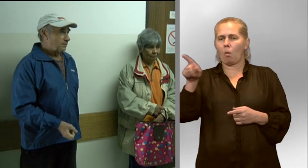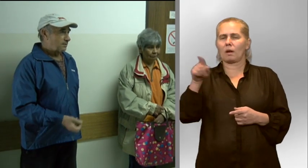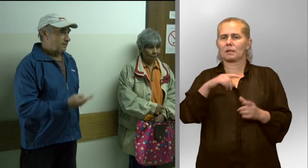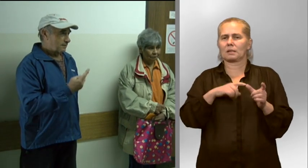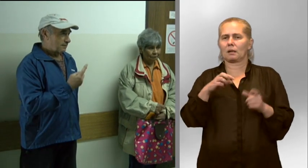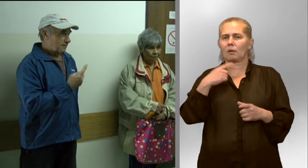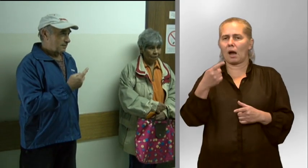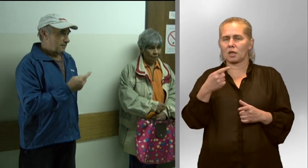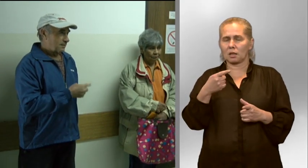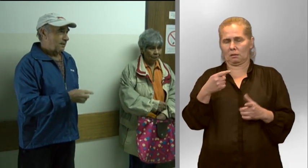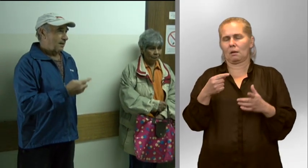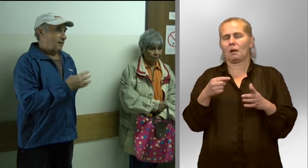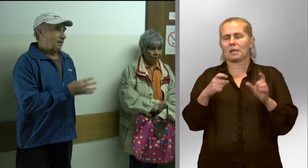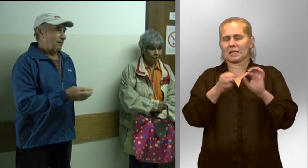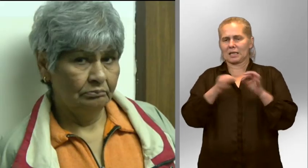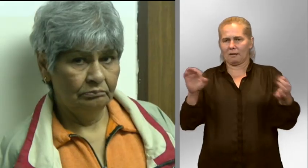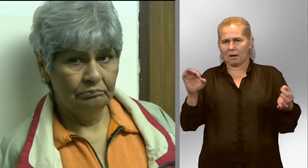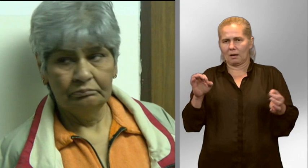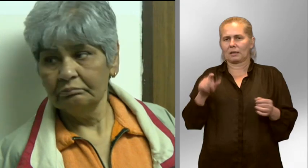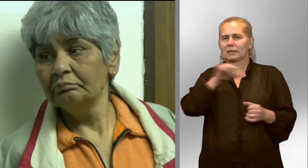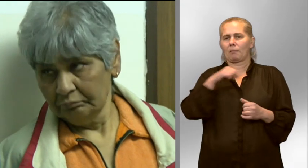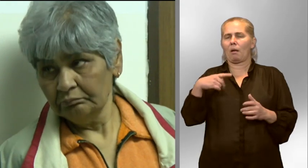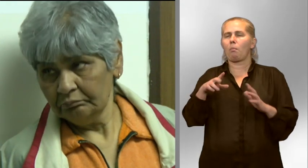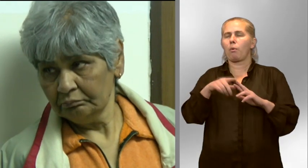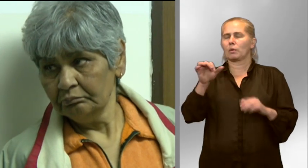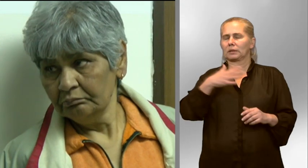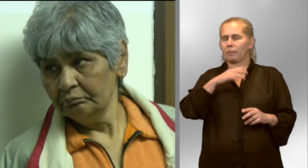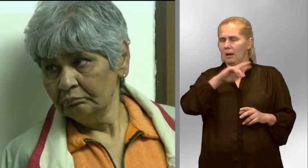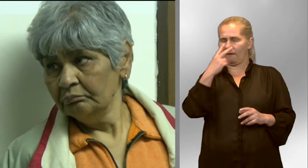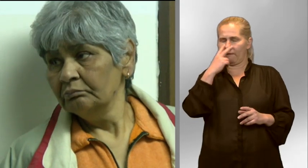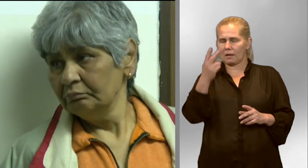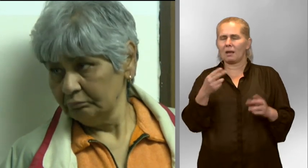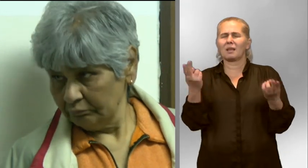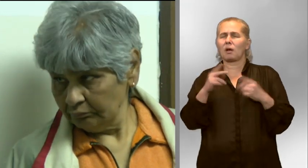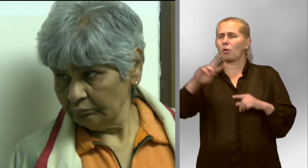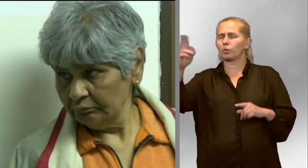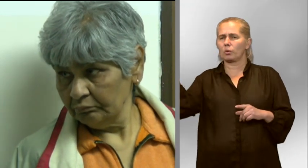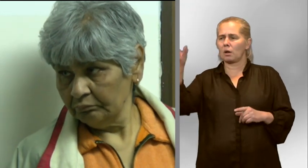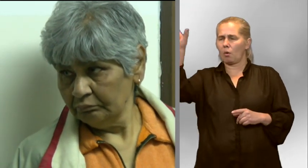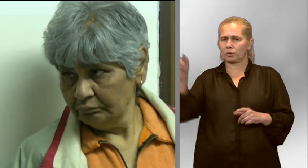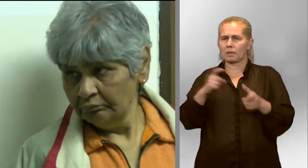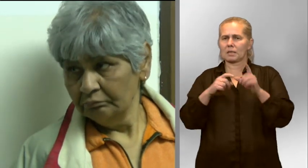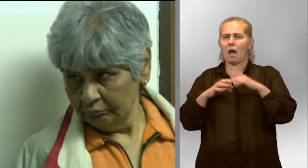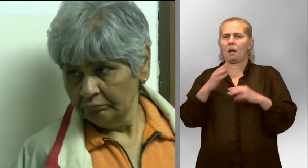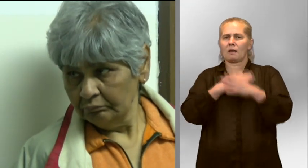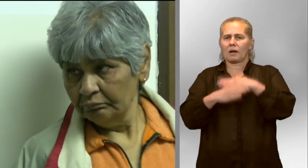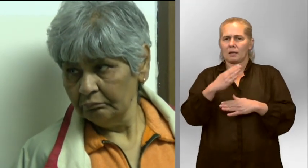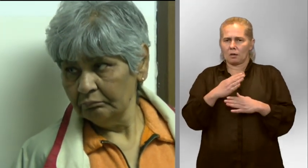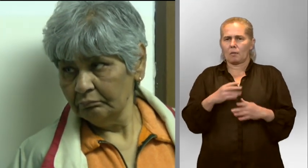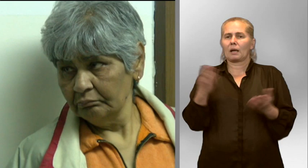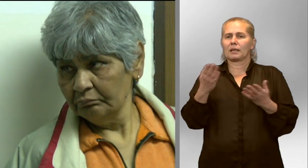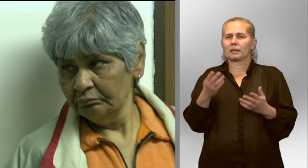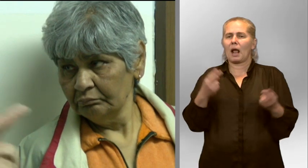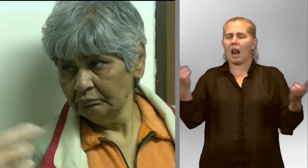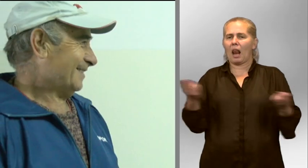Na prvi pogled, ona se, kako kaže autor ove knjige, sama po sebi ne vidi kao kod drugih osoba sa